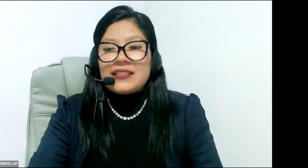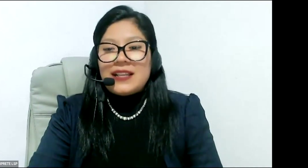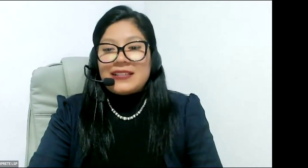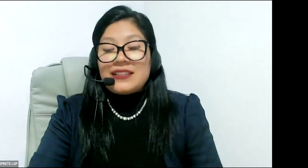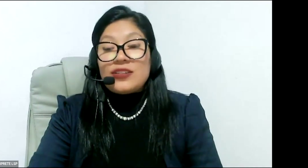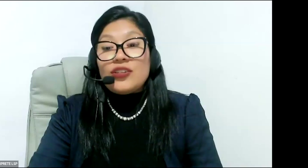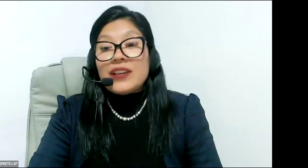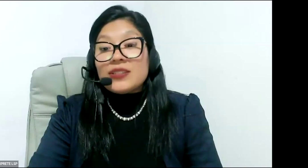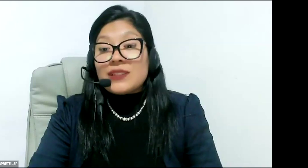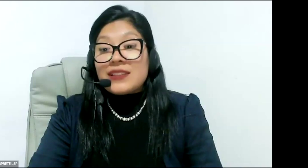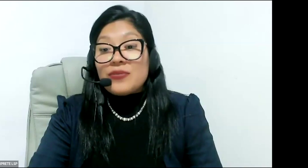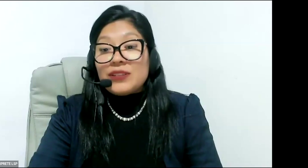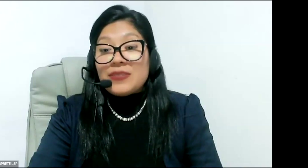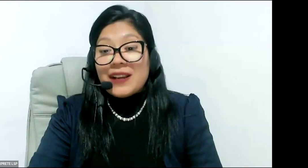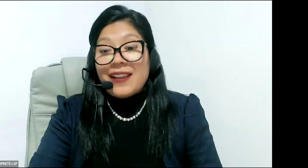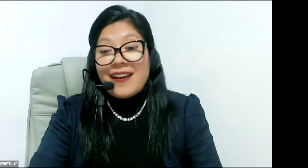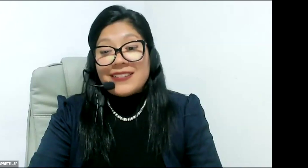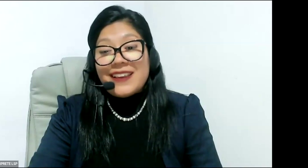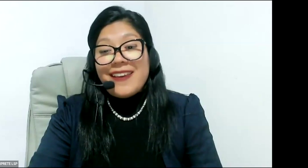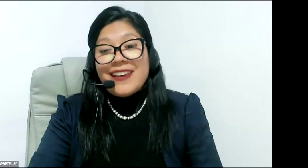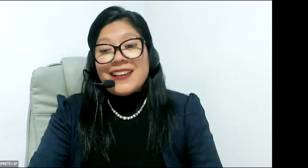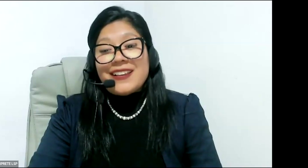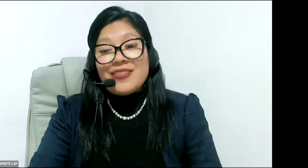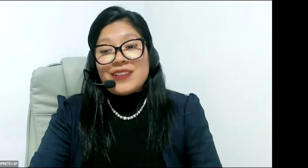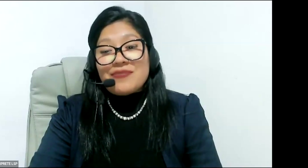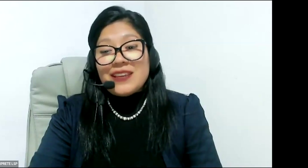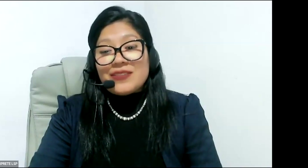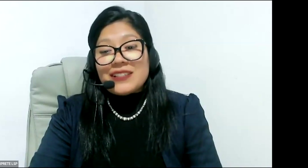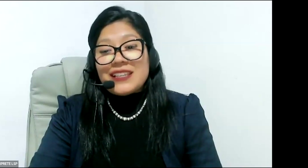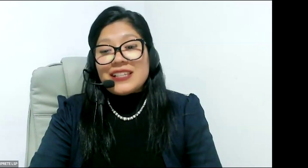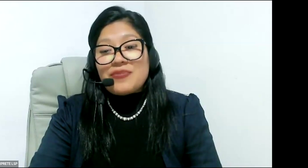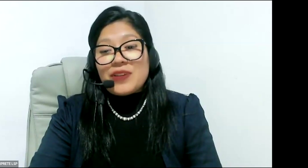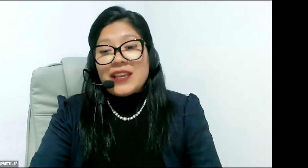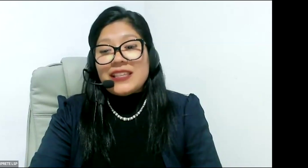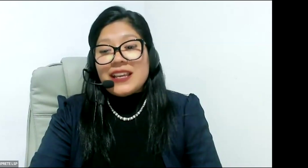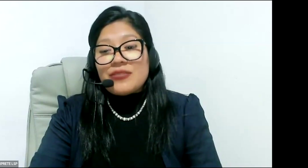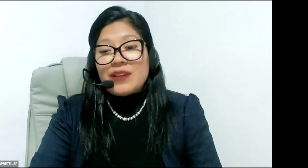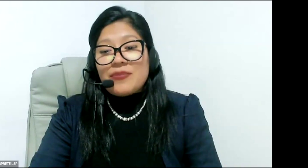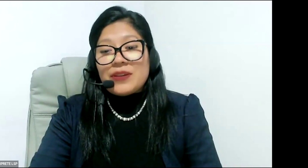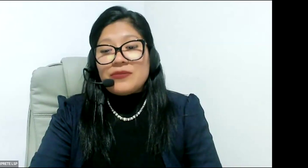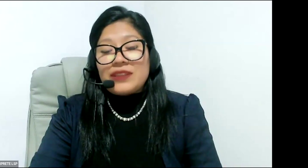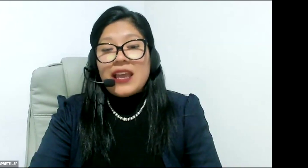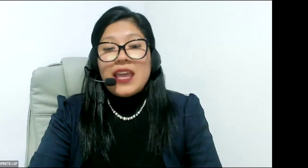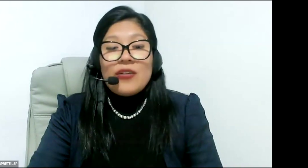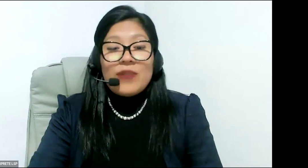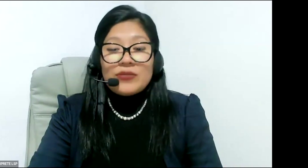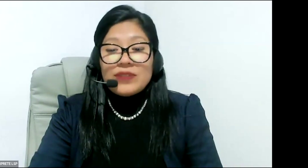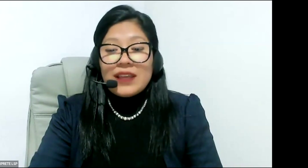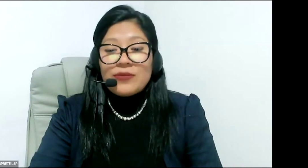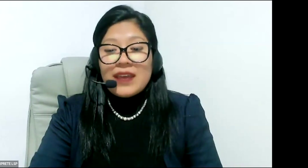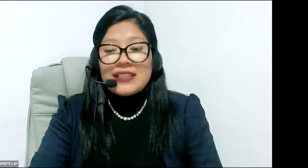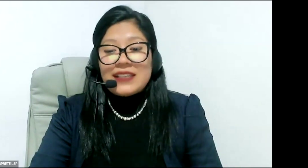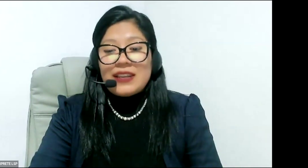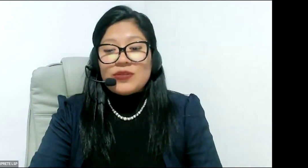de las clases y hoy es nuestra última clase queridos amigos Así que si por ahí Tienen alguna pregunta o